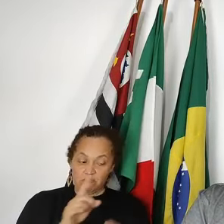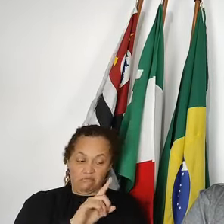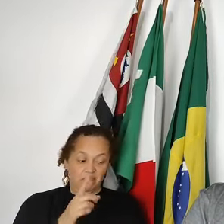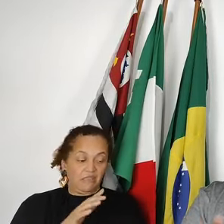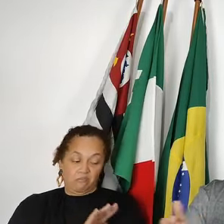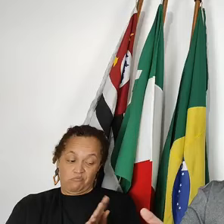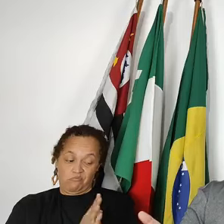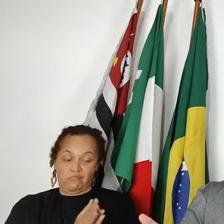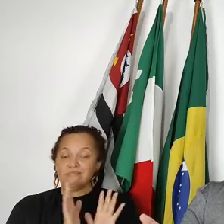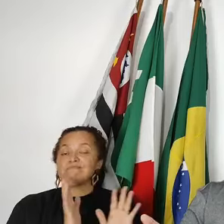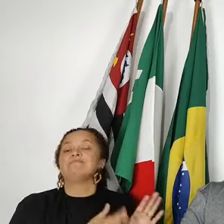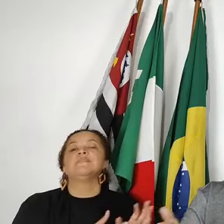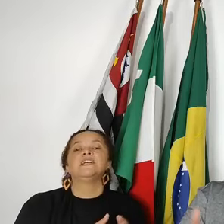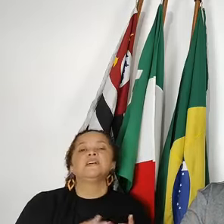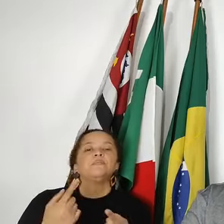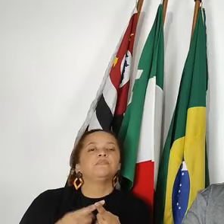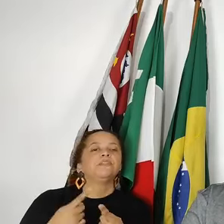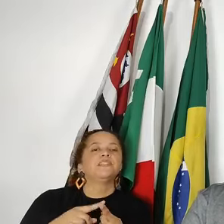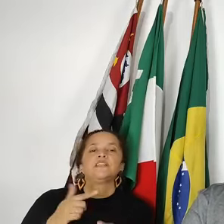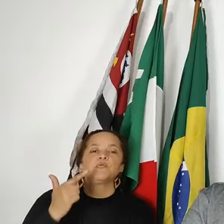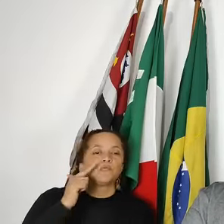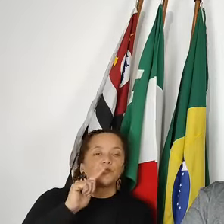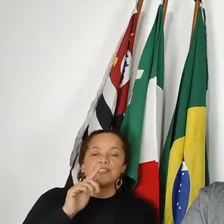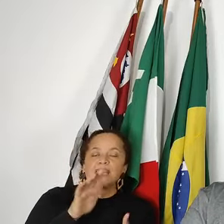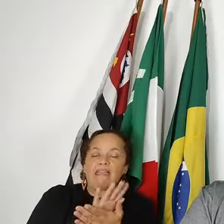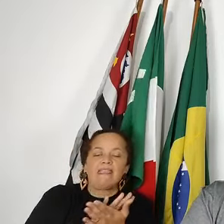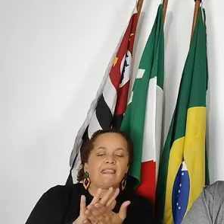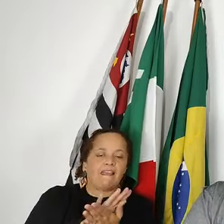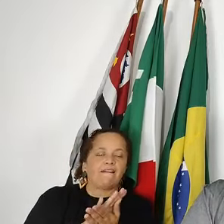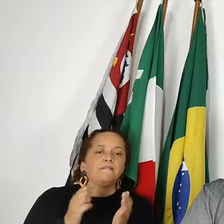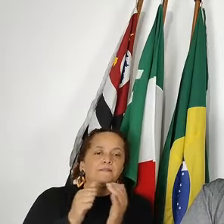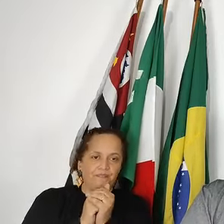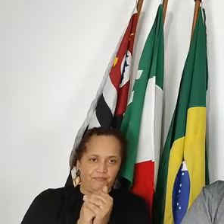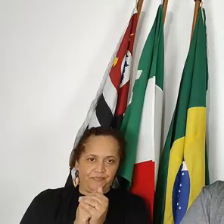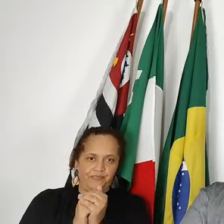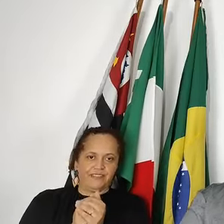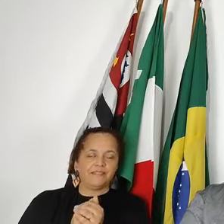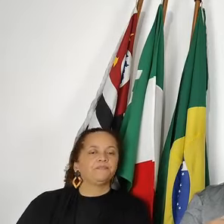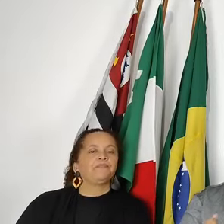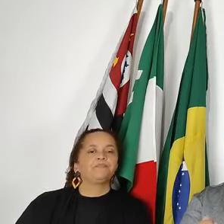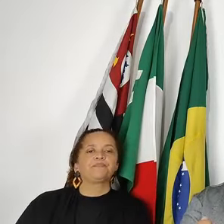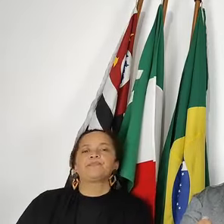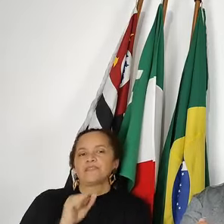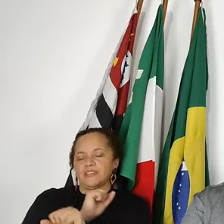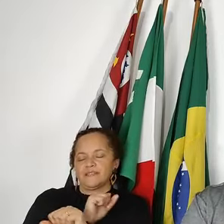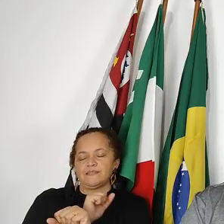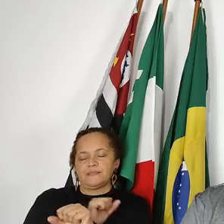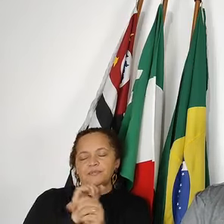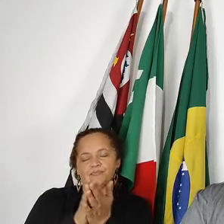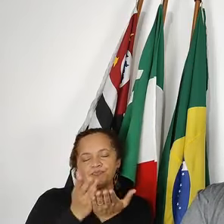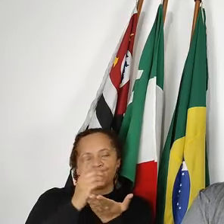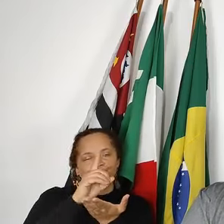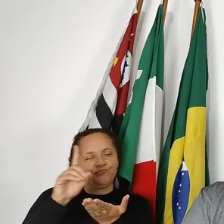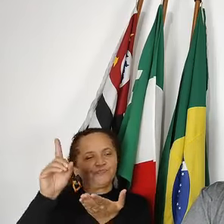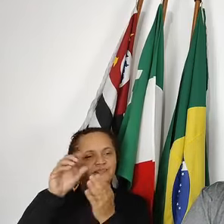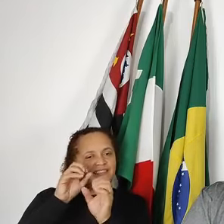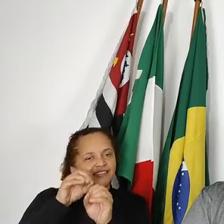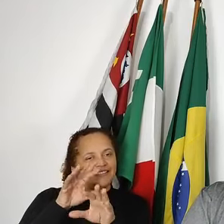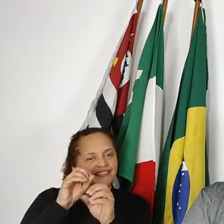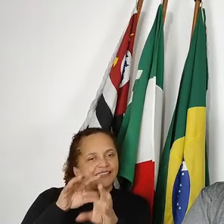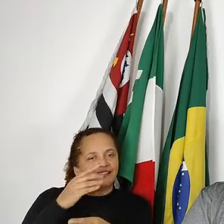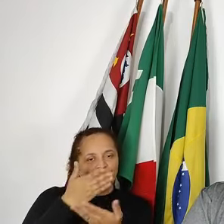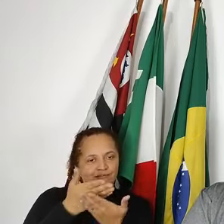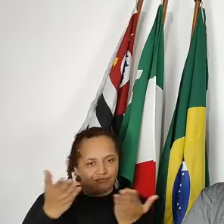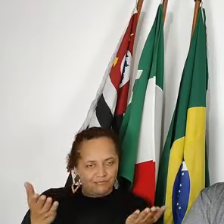afastar de nós, porque ele não vai obter êxito nas suas mentiras. Amém? Espero que essa palavra tenha ajudado os irmãos, espero que